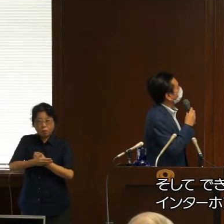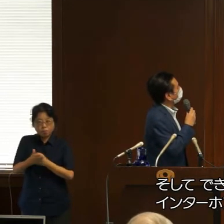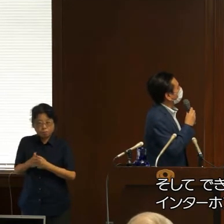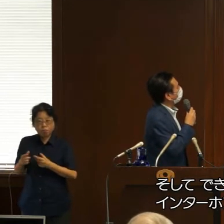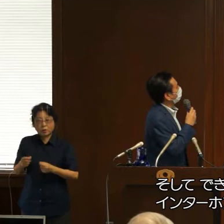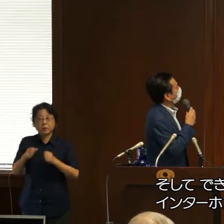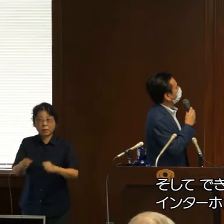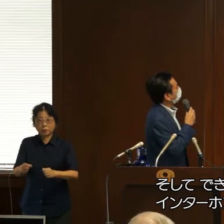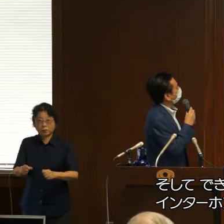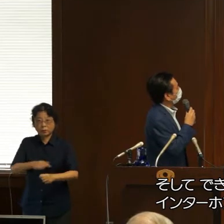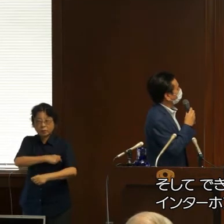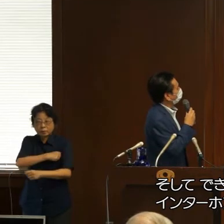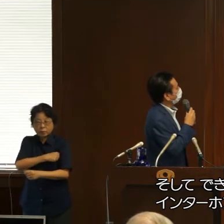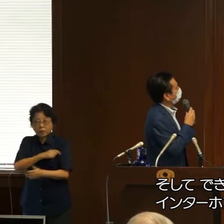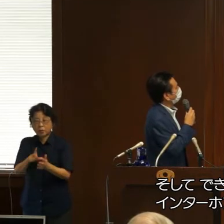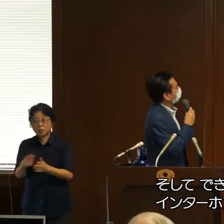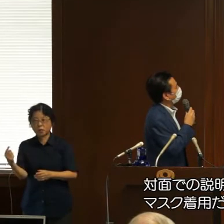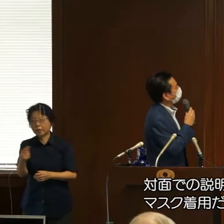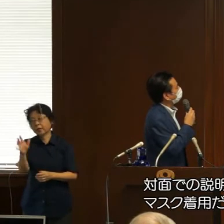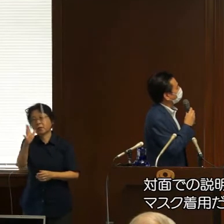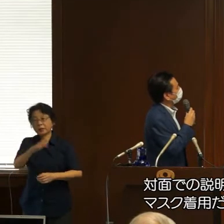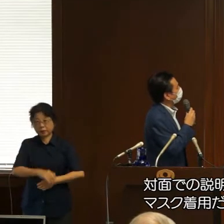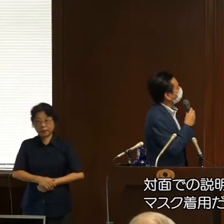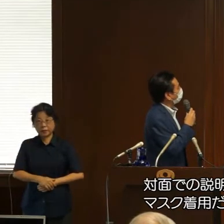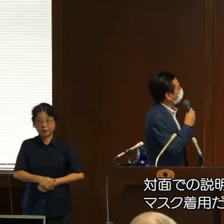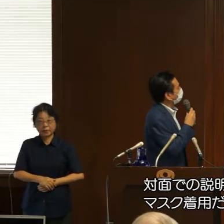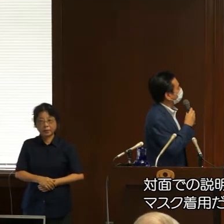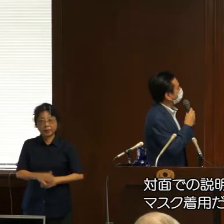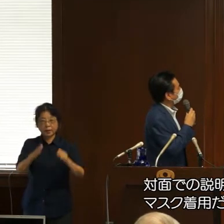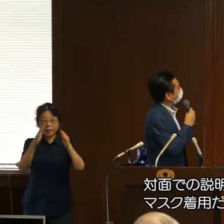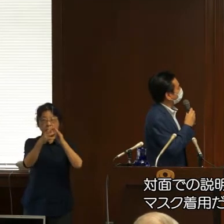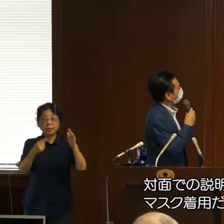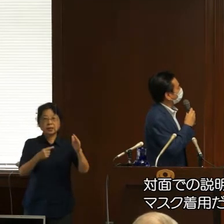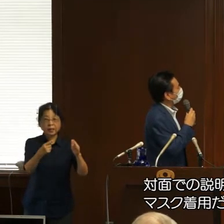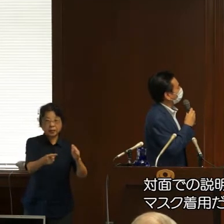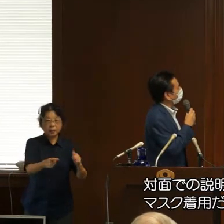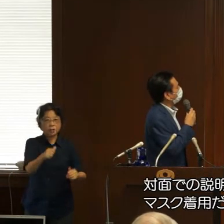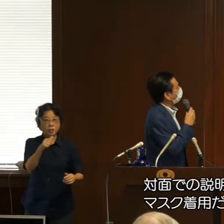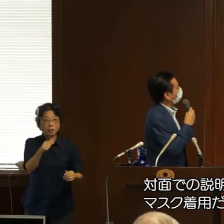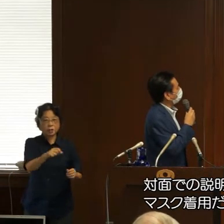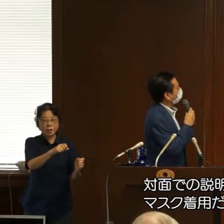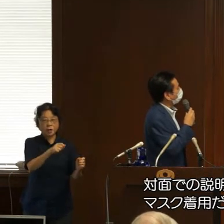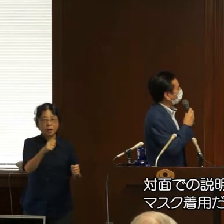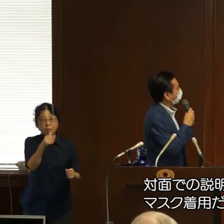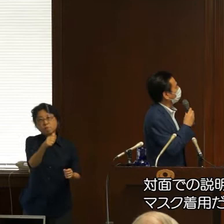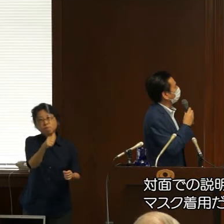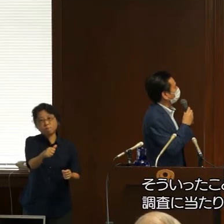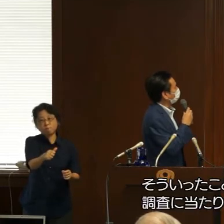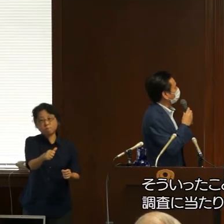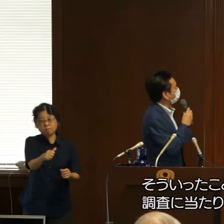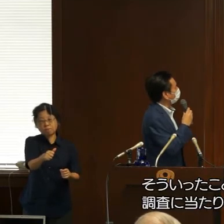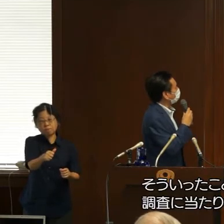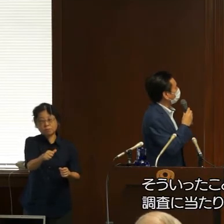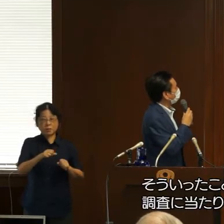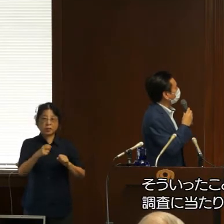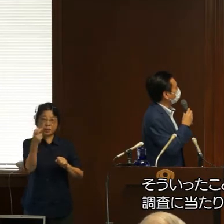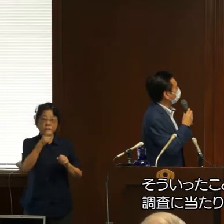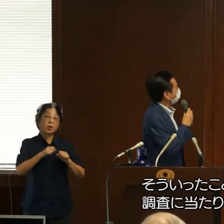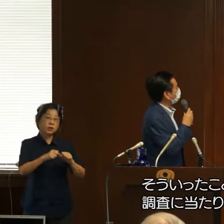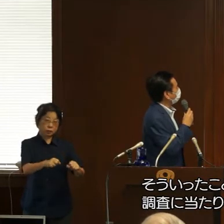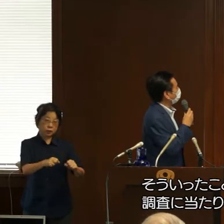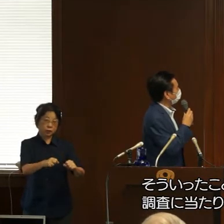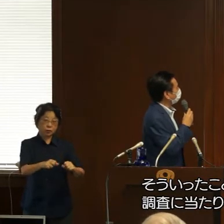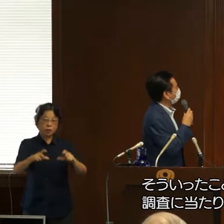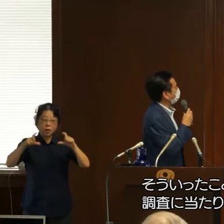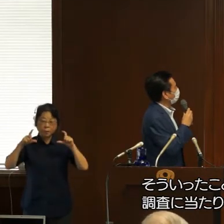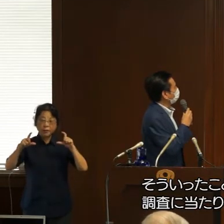ターホン越しで行います。で、対面での説明の場合はマスク着用だとか距離を保つとか、そういったことをしっかり徹底して